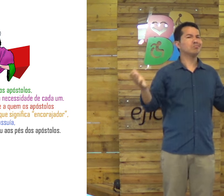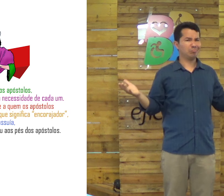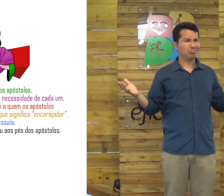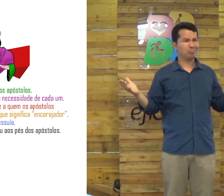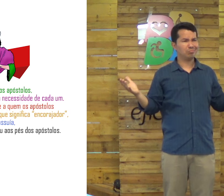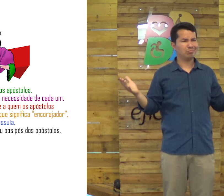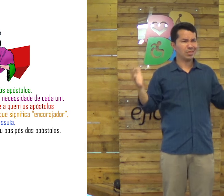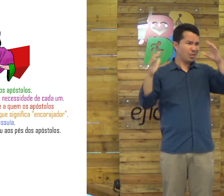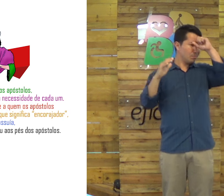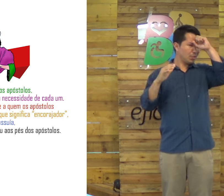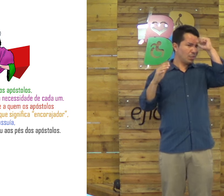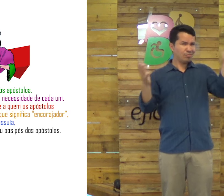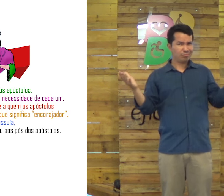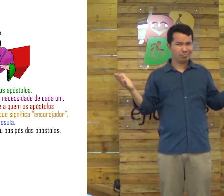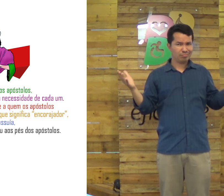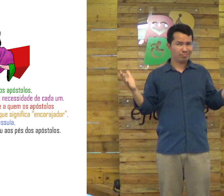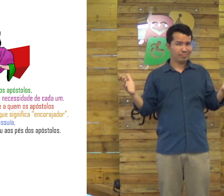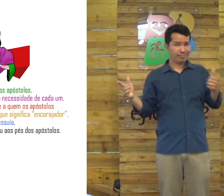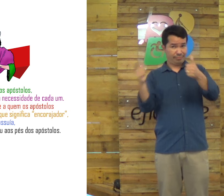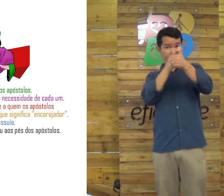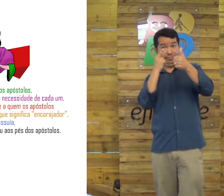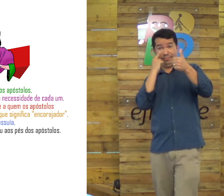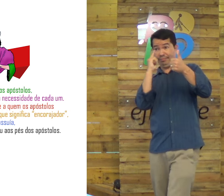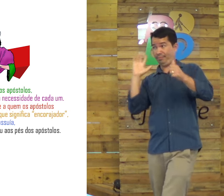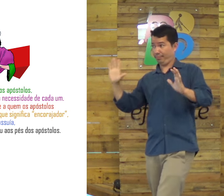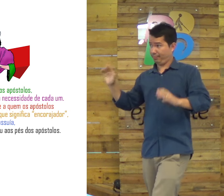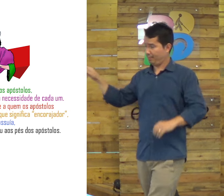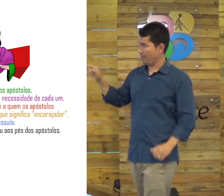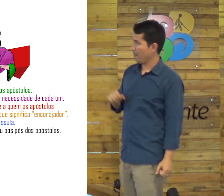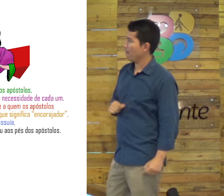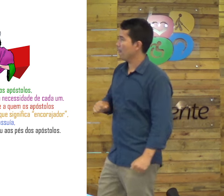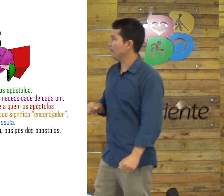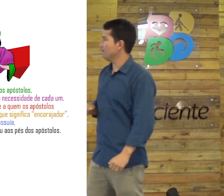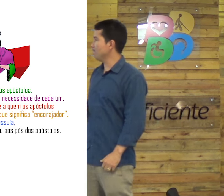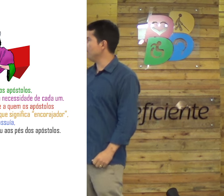O que nós aprendemos com isso? Primeira coisa.